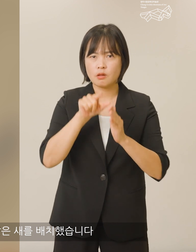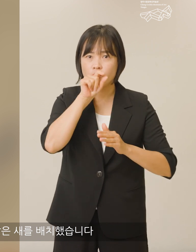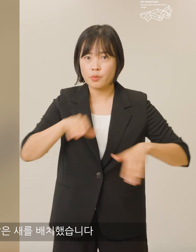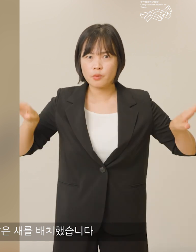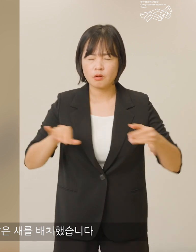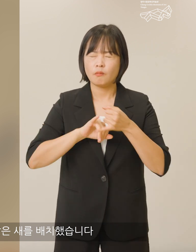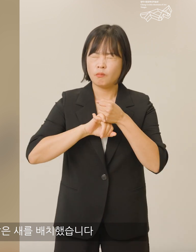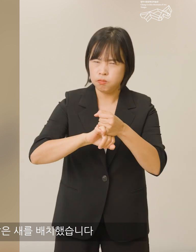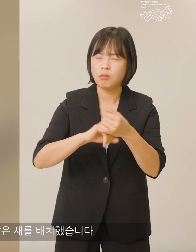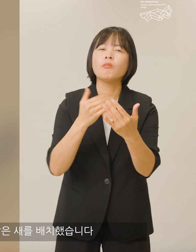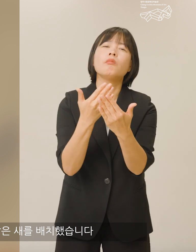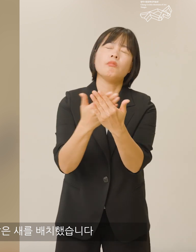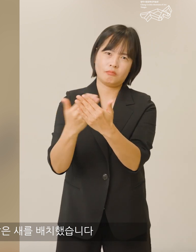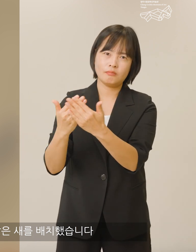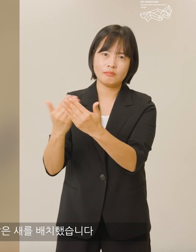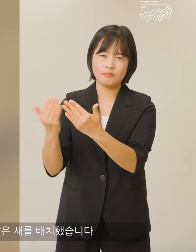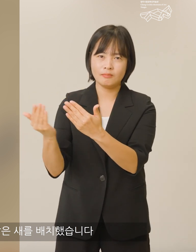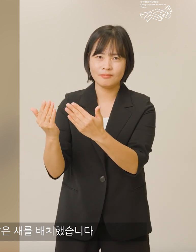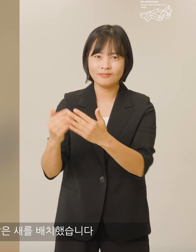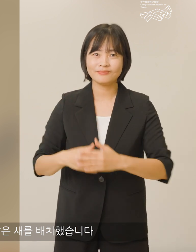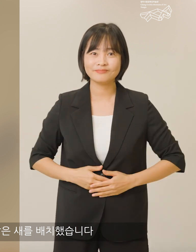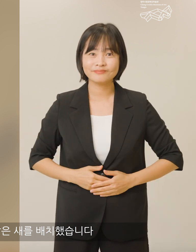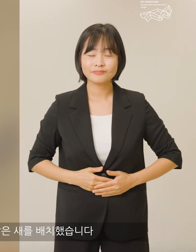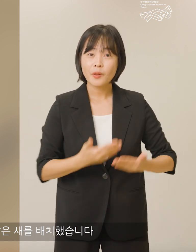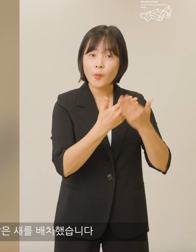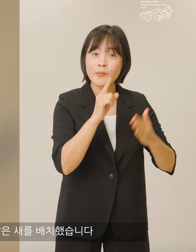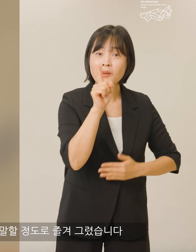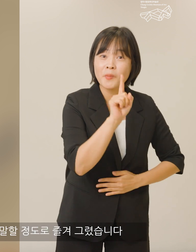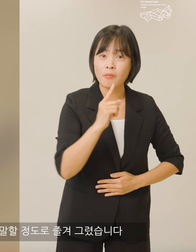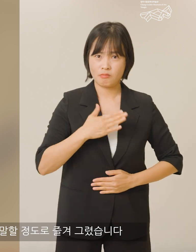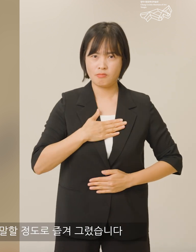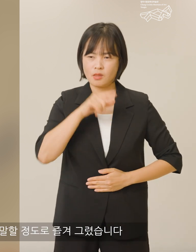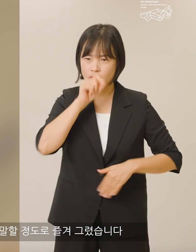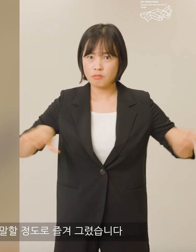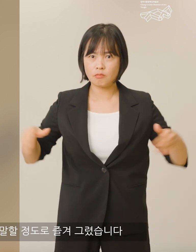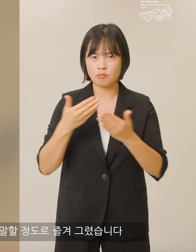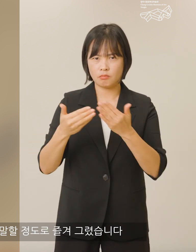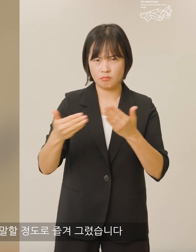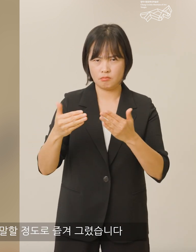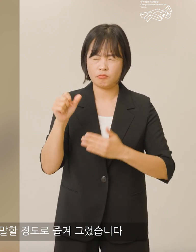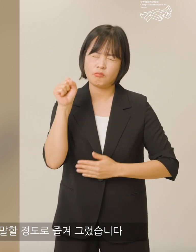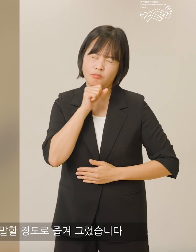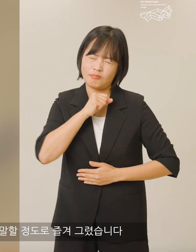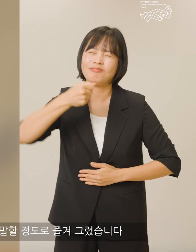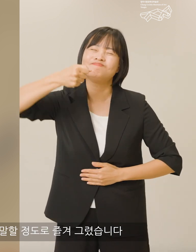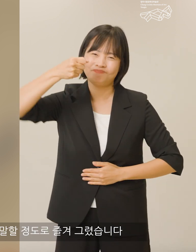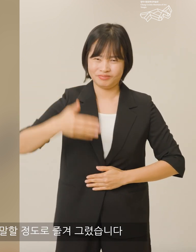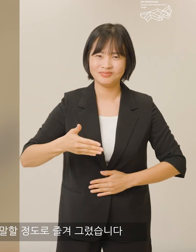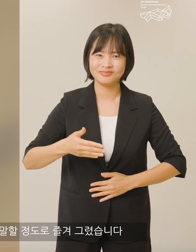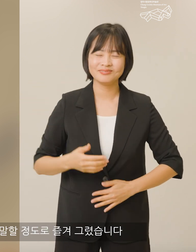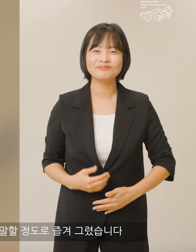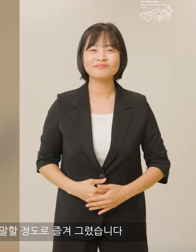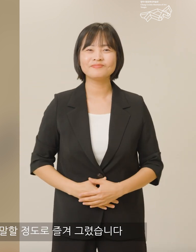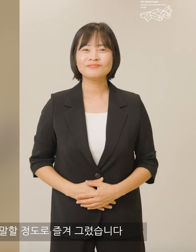장욱진 화가는 나무를 그릴 때 주로 까치와 같은 새를 배치했습니다. 화가 자신이 나는 까치를 그리는